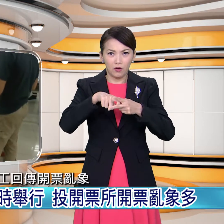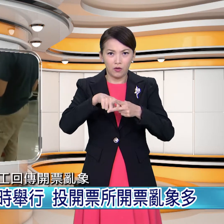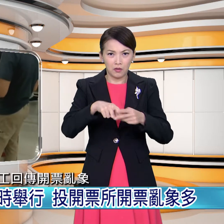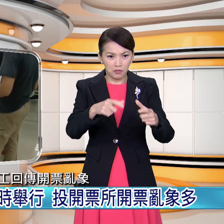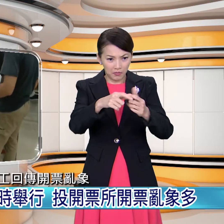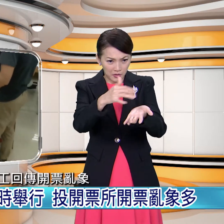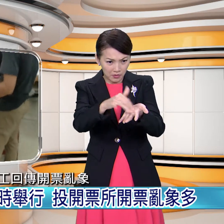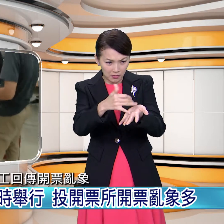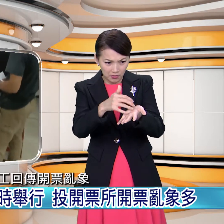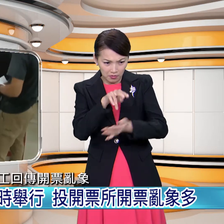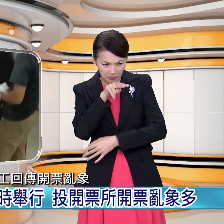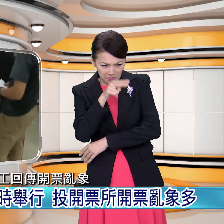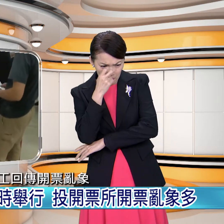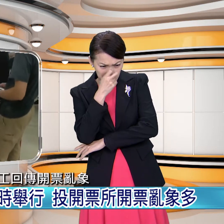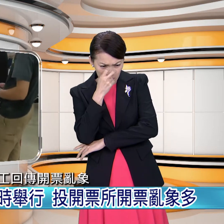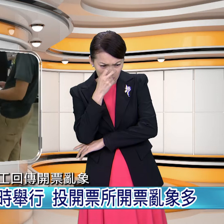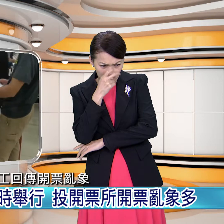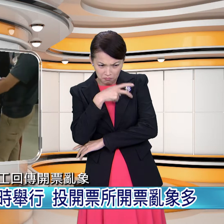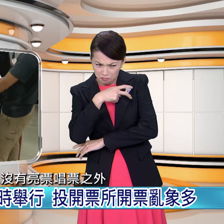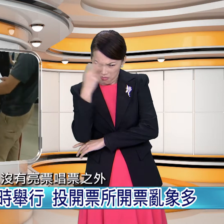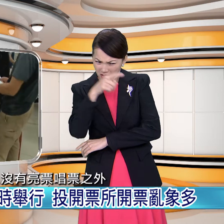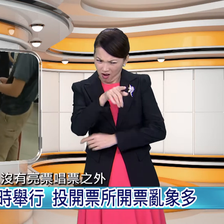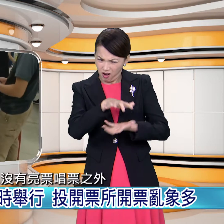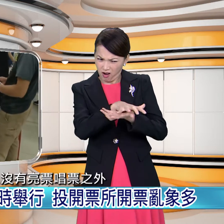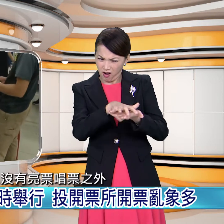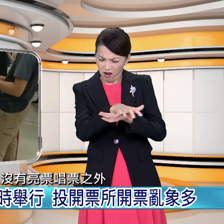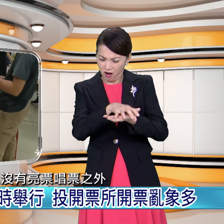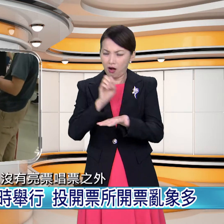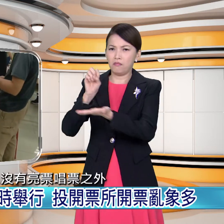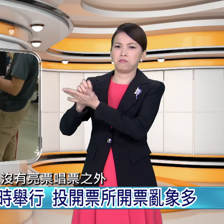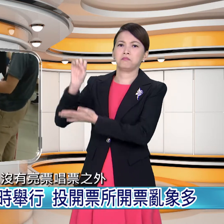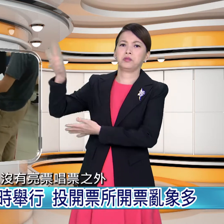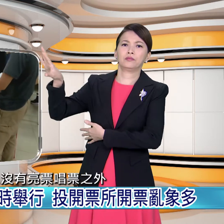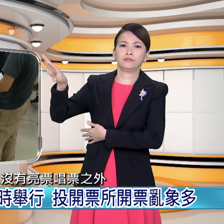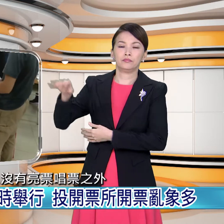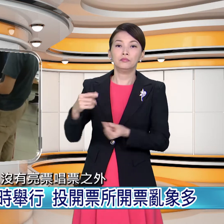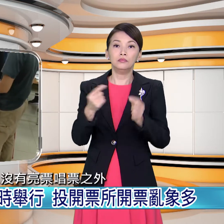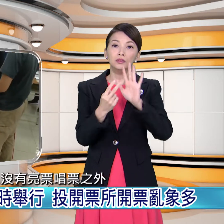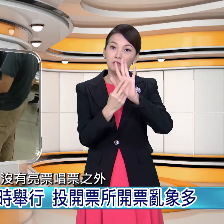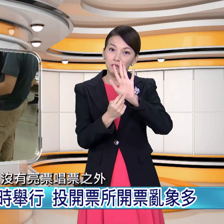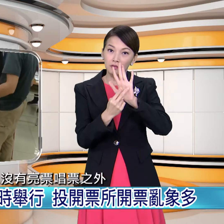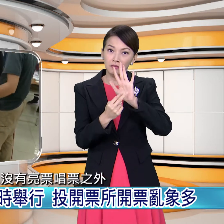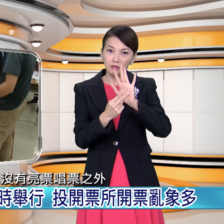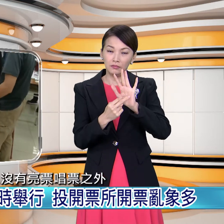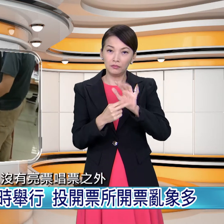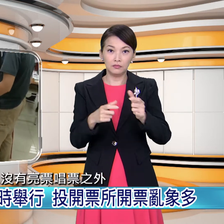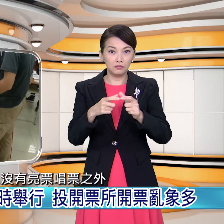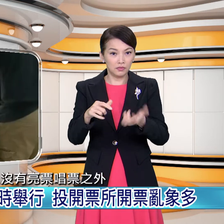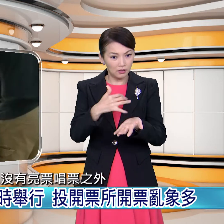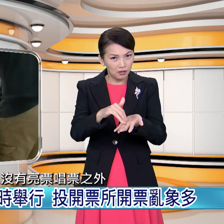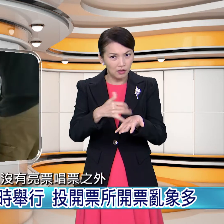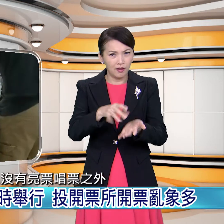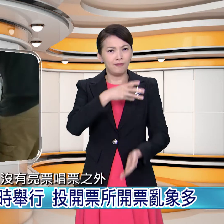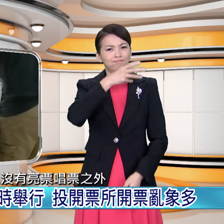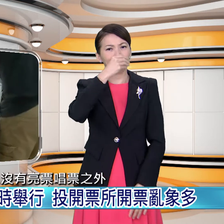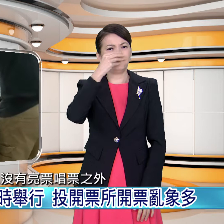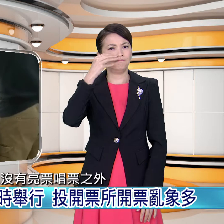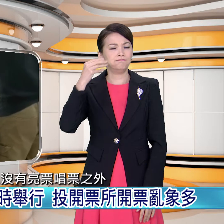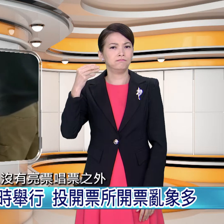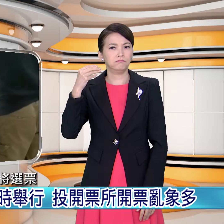传开票的乱象。除了便宜行事、没有亮票、唱票之外，